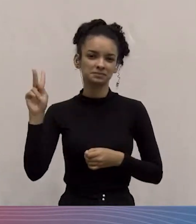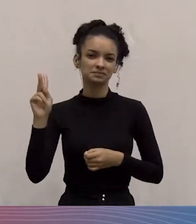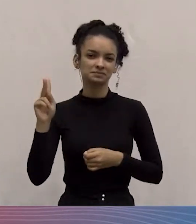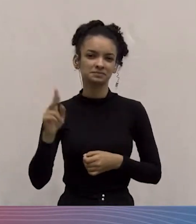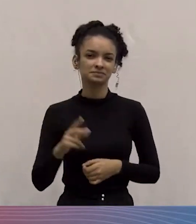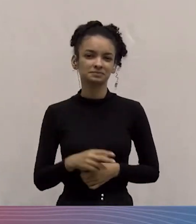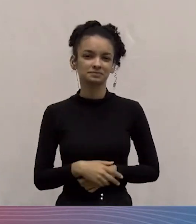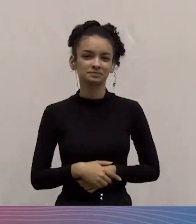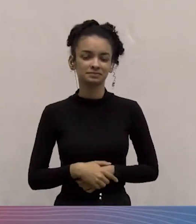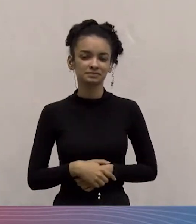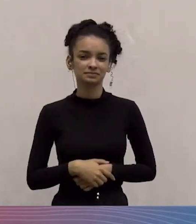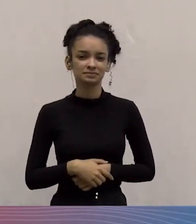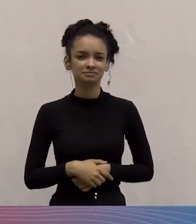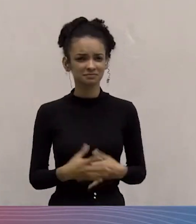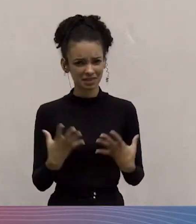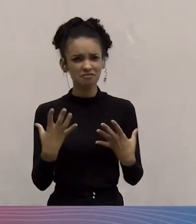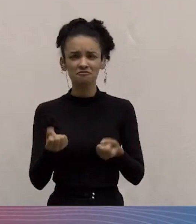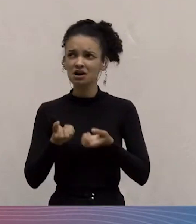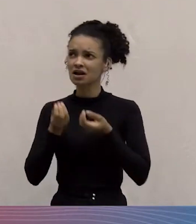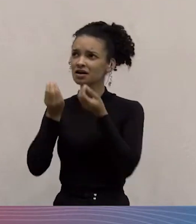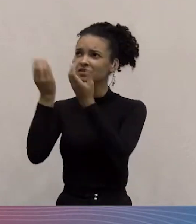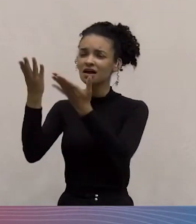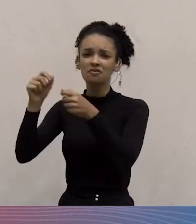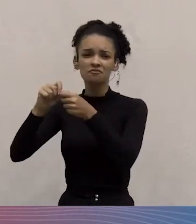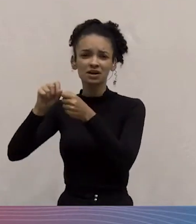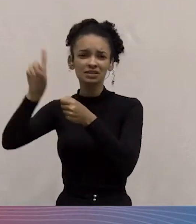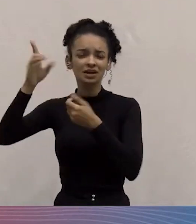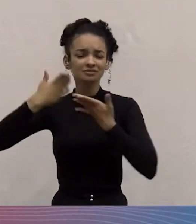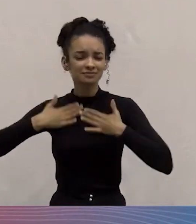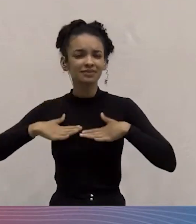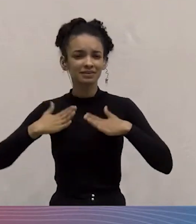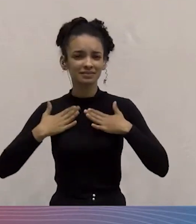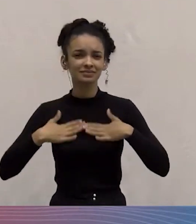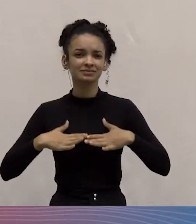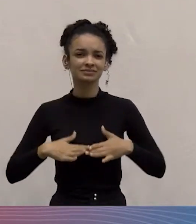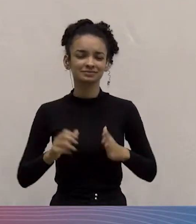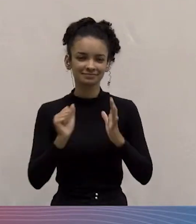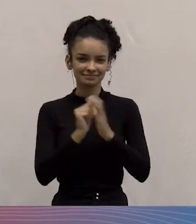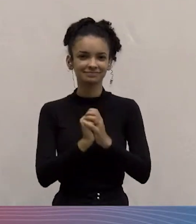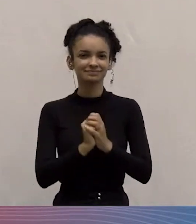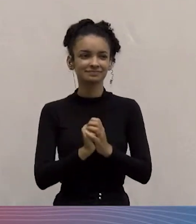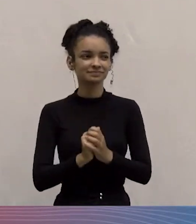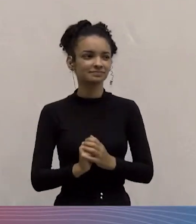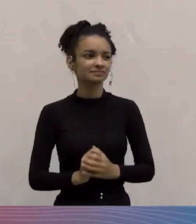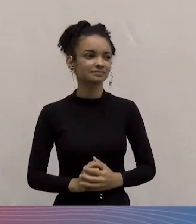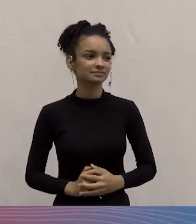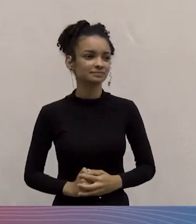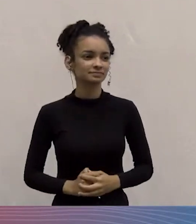Vamos dar o descanso para Deus. Amém.